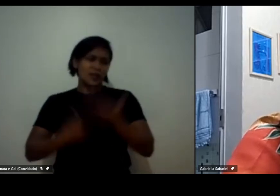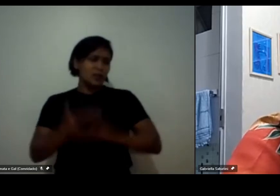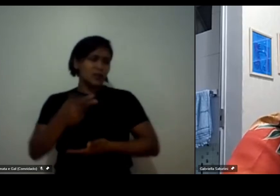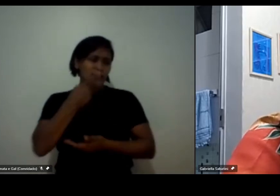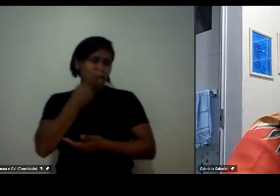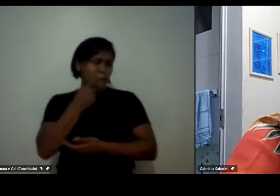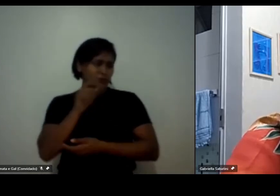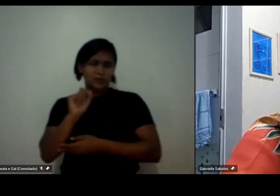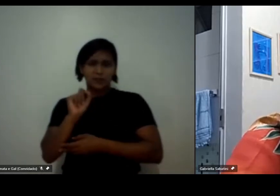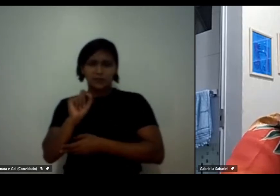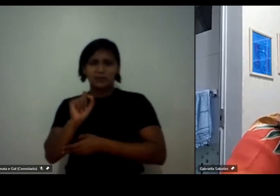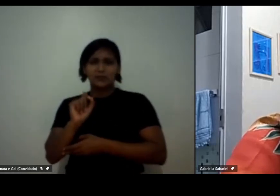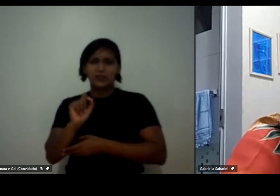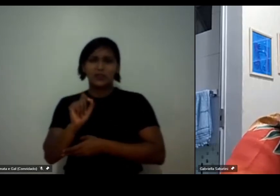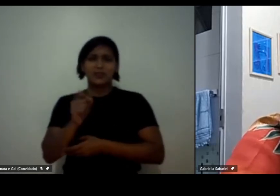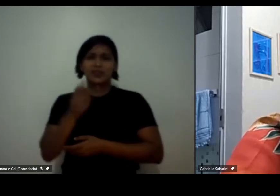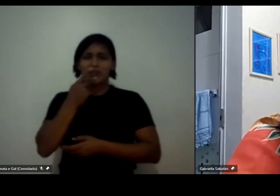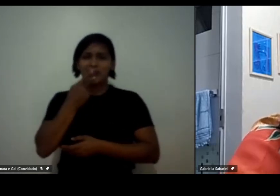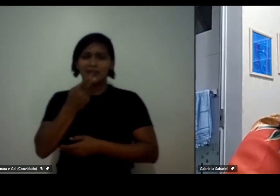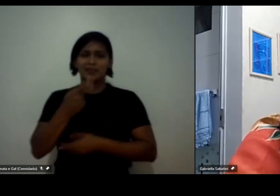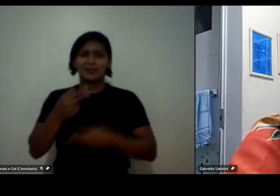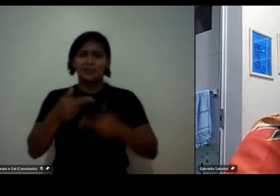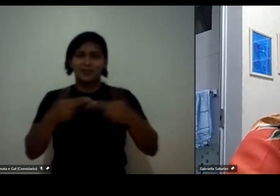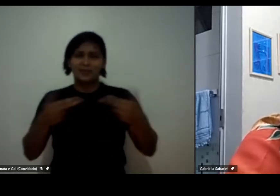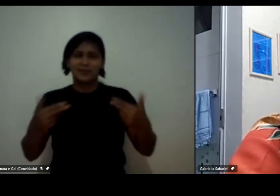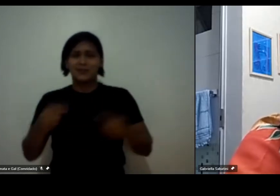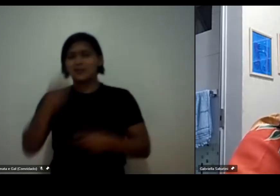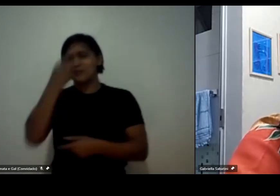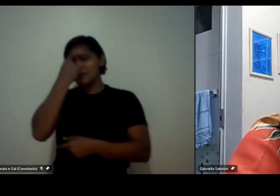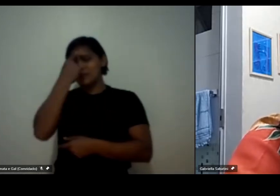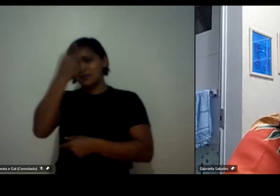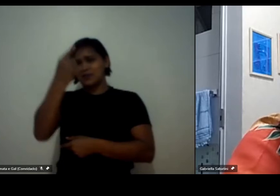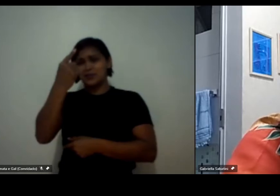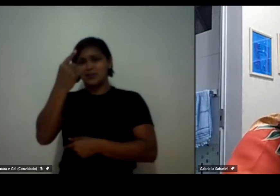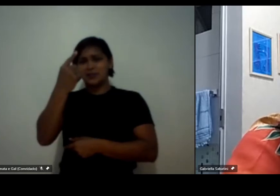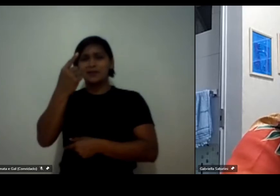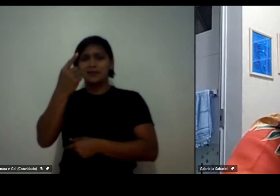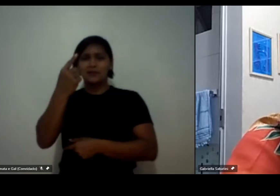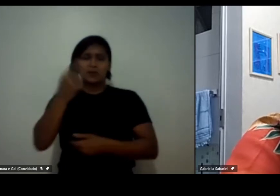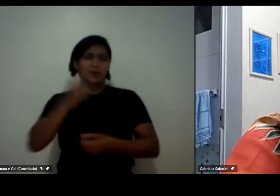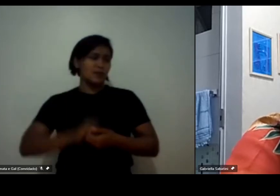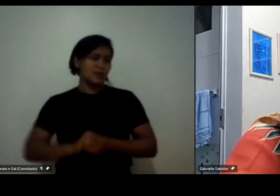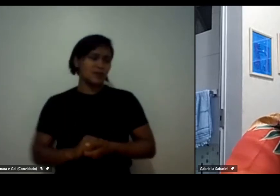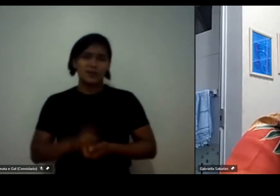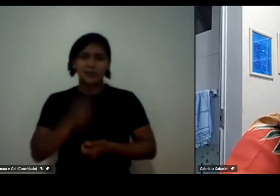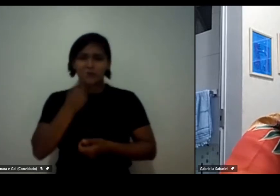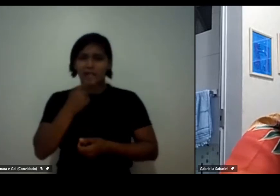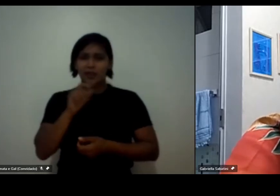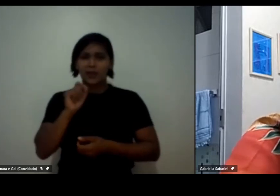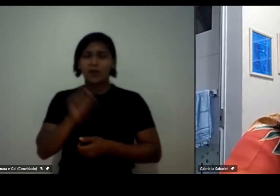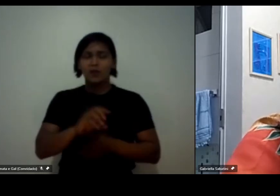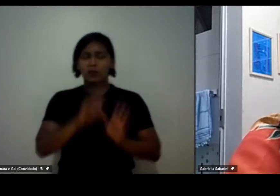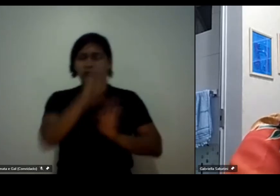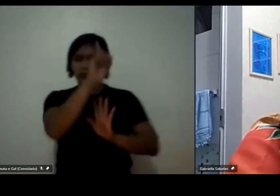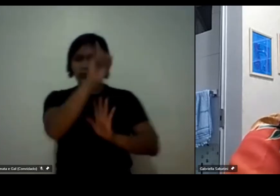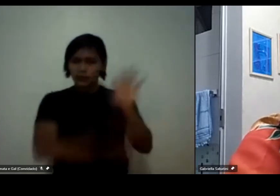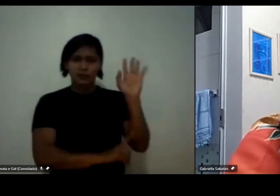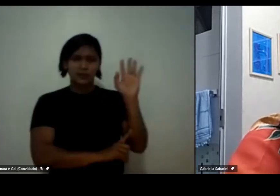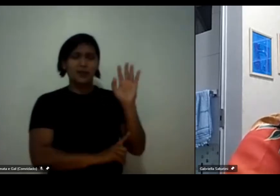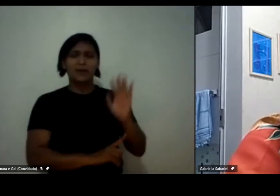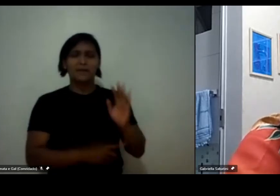deficiência, asfixiadas pelo ideal. E tratar como pressuposto de uma instituição como direito aquele